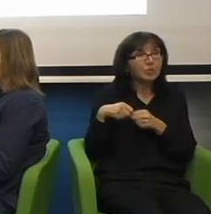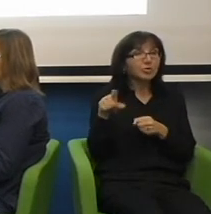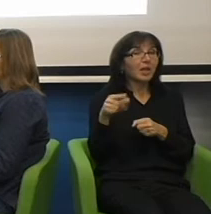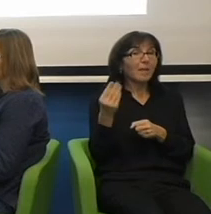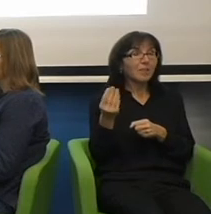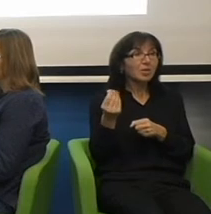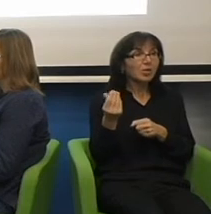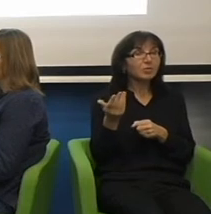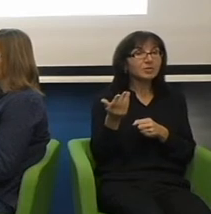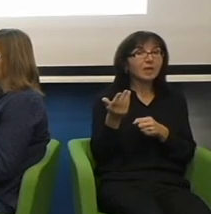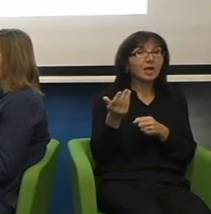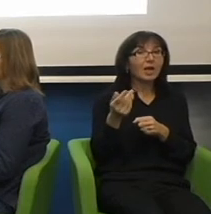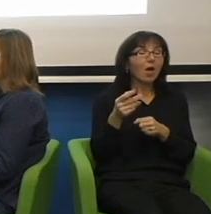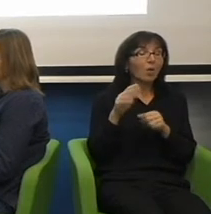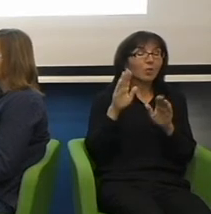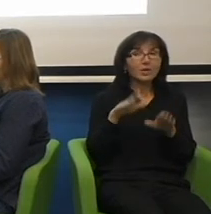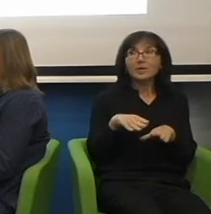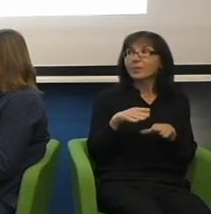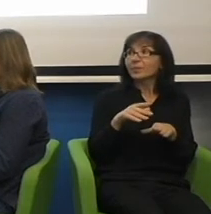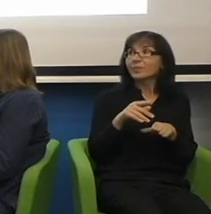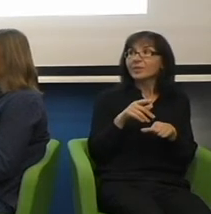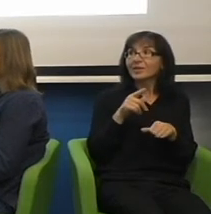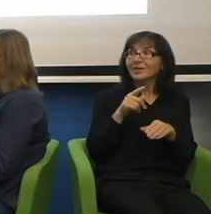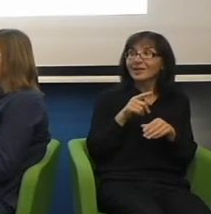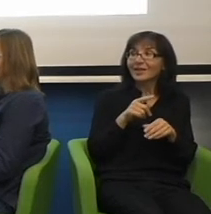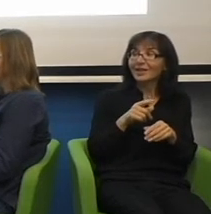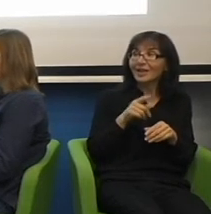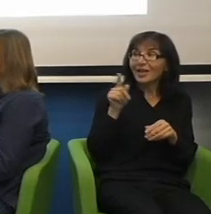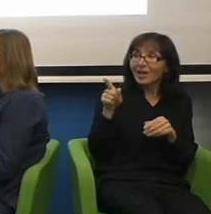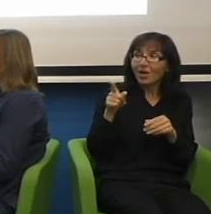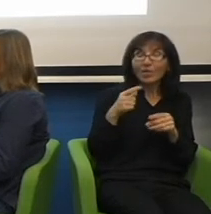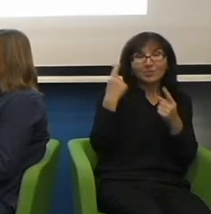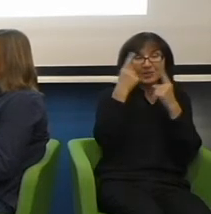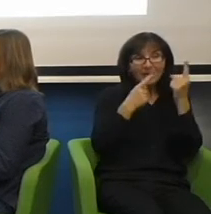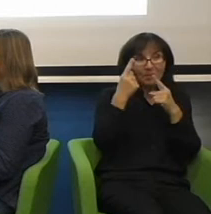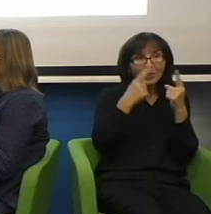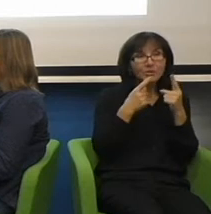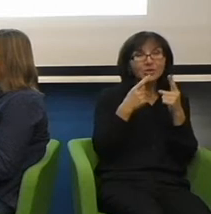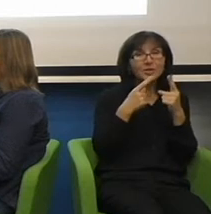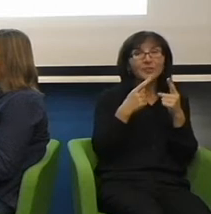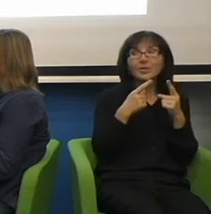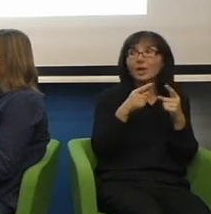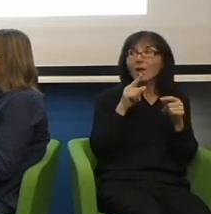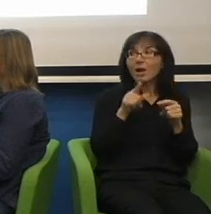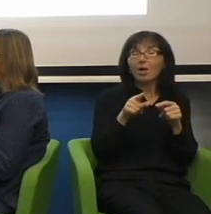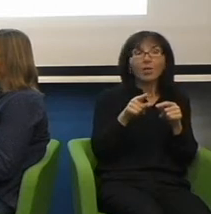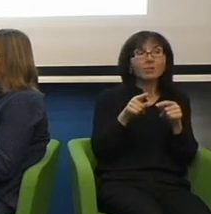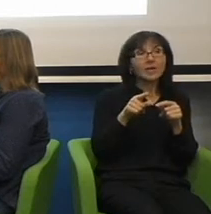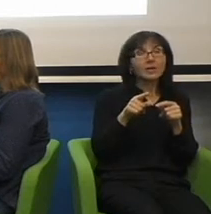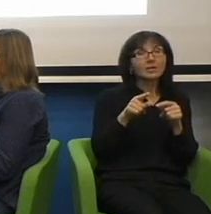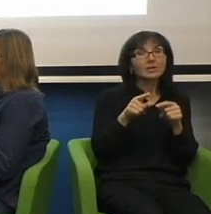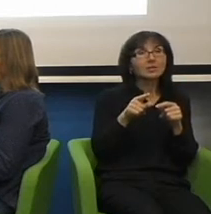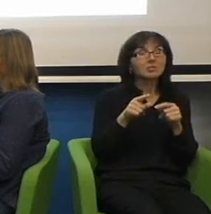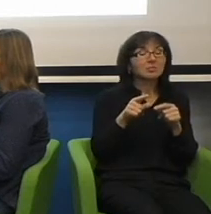jakimś stopniu. Ja tak sobie pozwalam, Państwo sobie jako non-fiction nie pozwalacie, wiem. Także ona gdzieś tam czerpie, ale